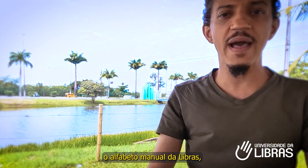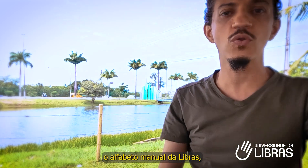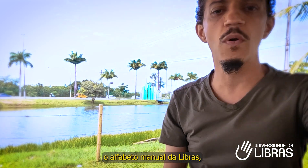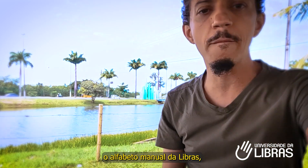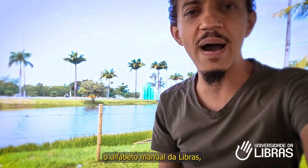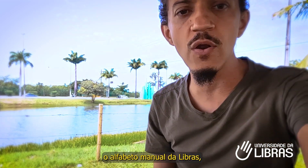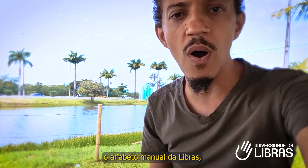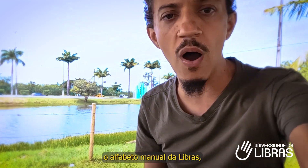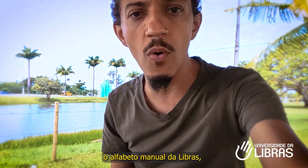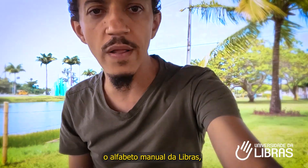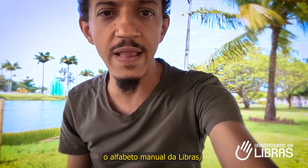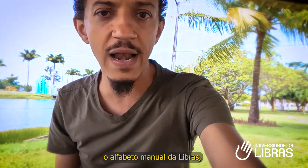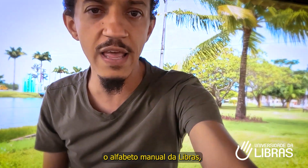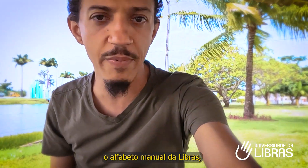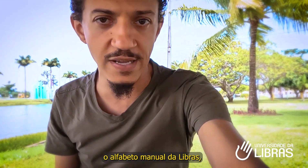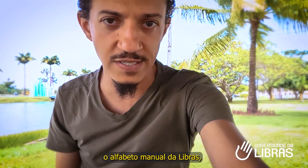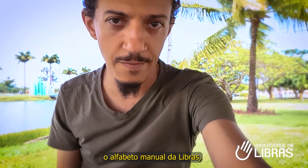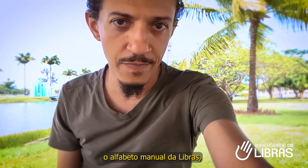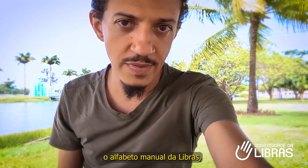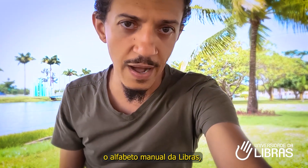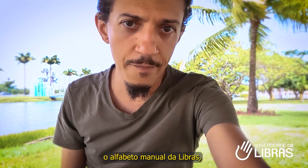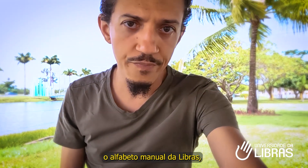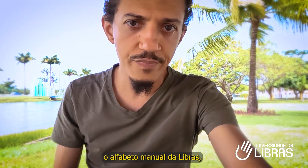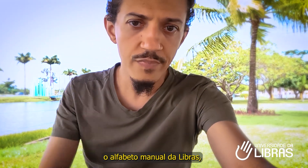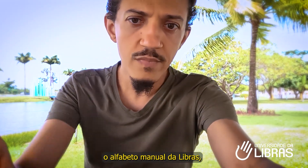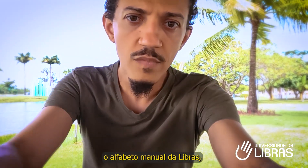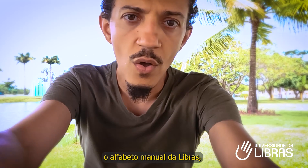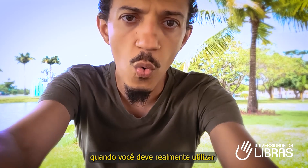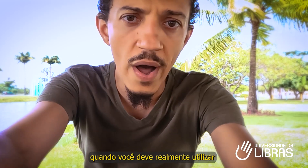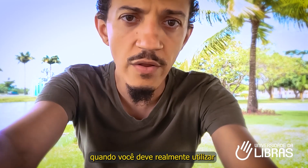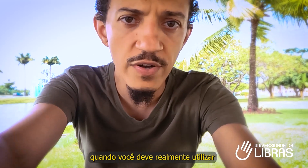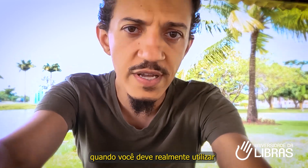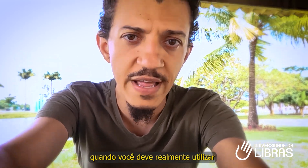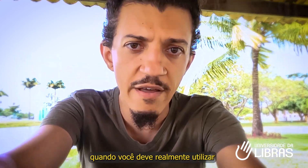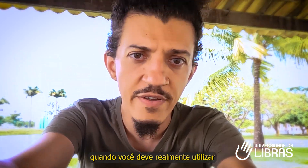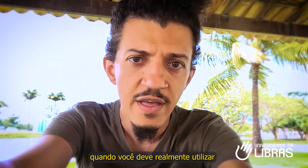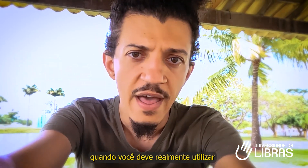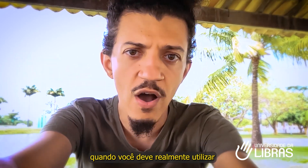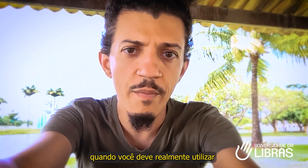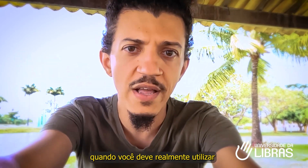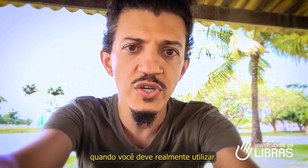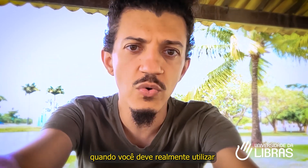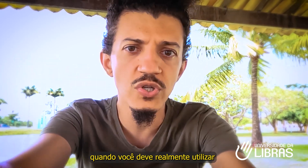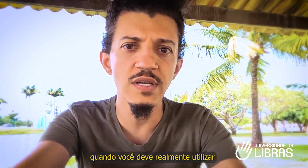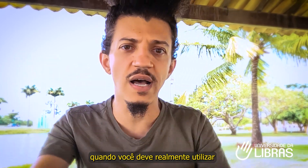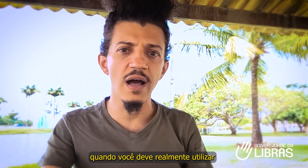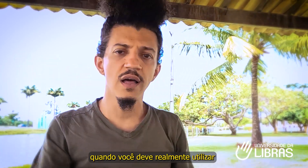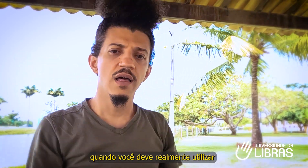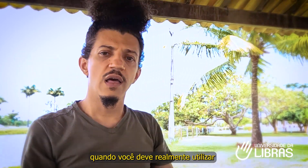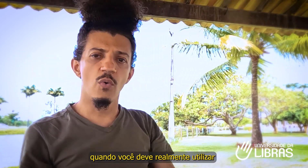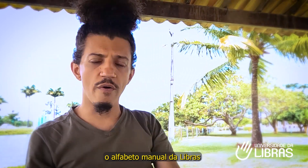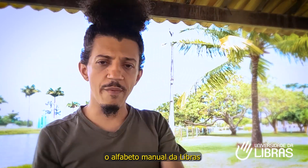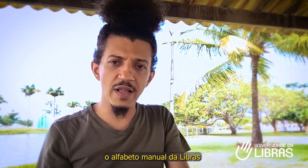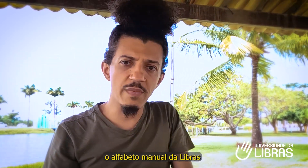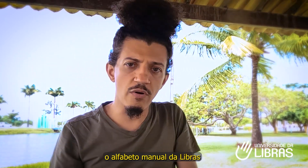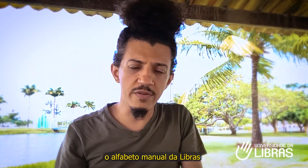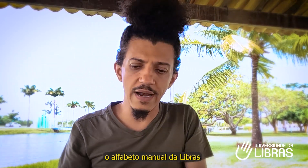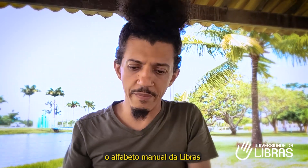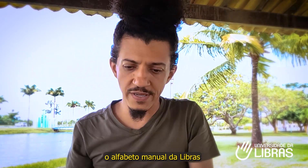alfabeto manual da Libras, tá? Quando você deve realmente utilizar o alfabeto manual da Libras.